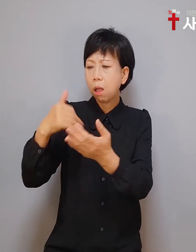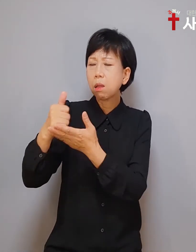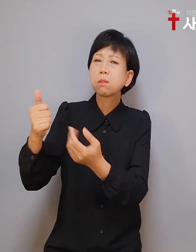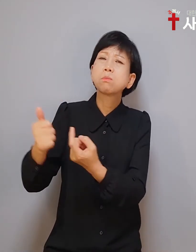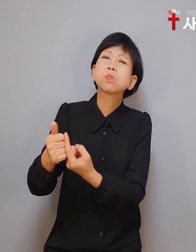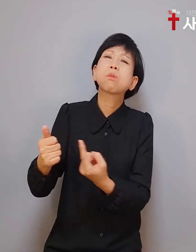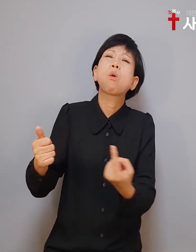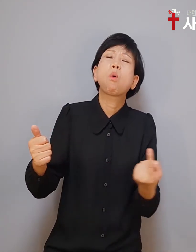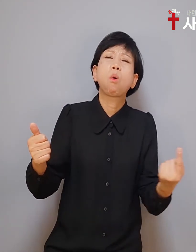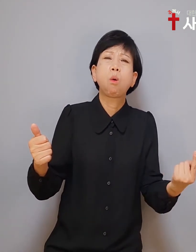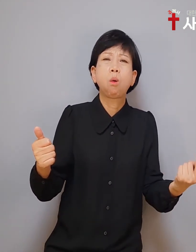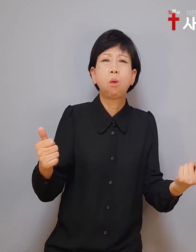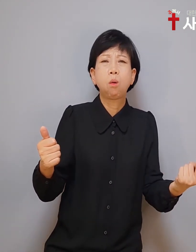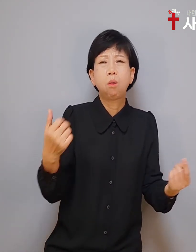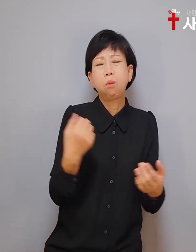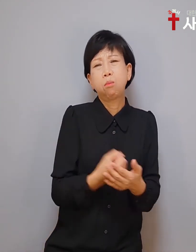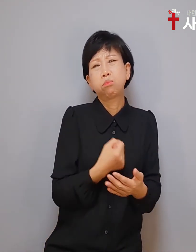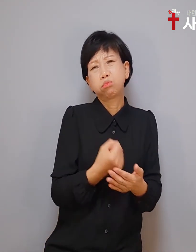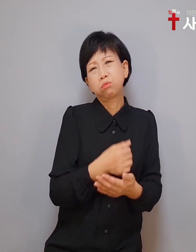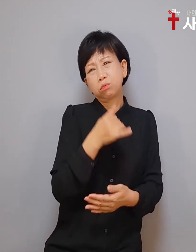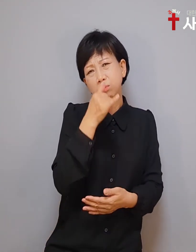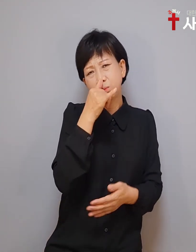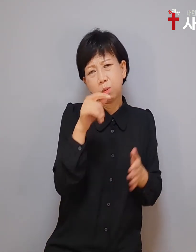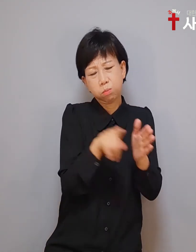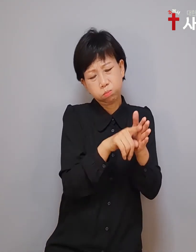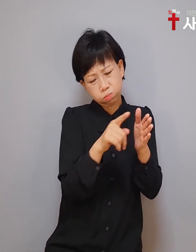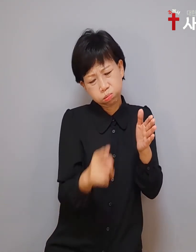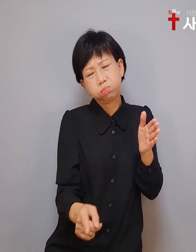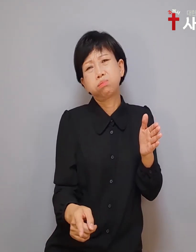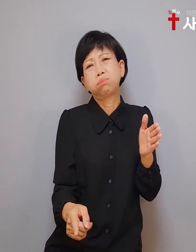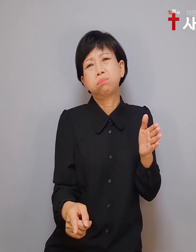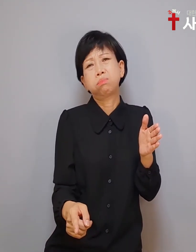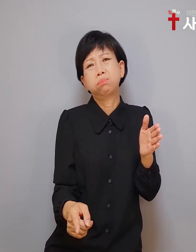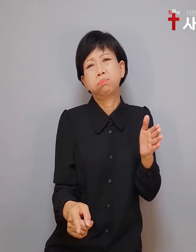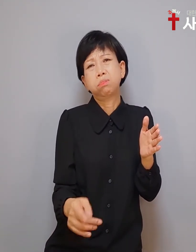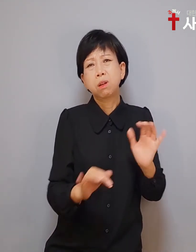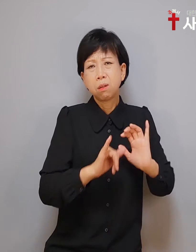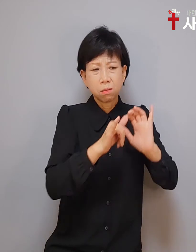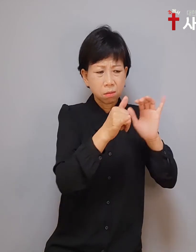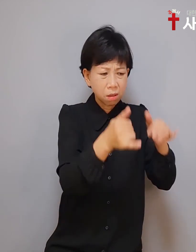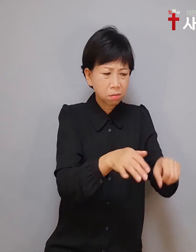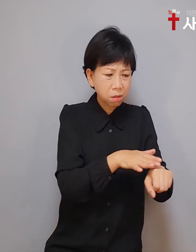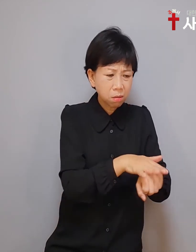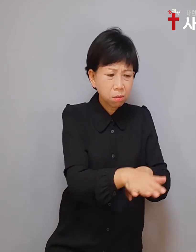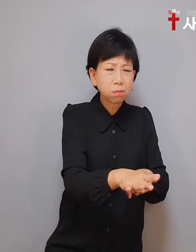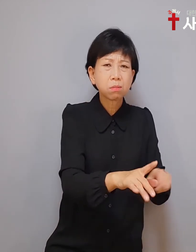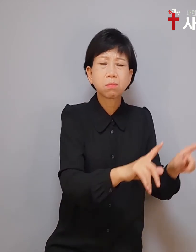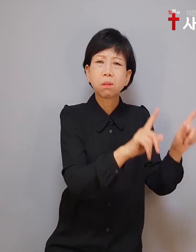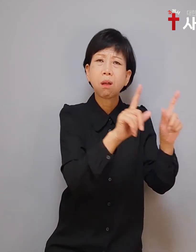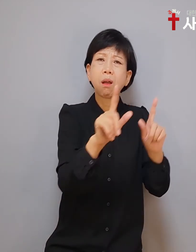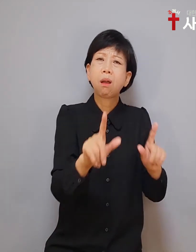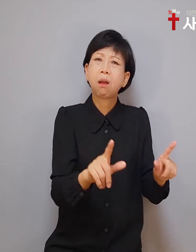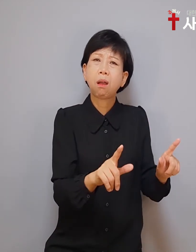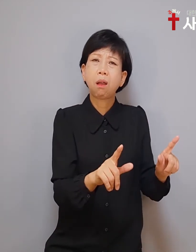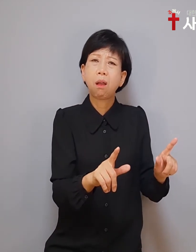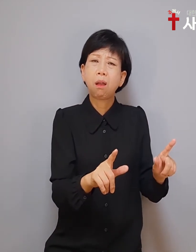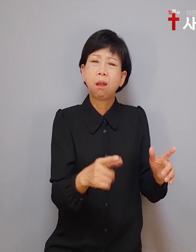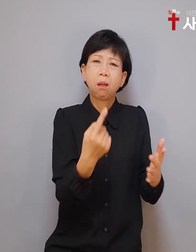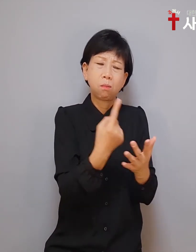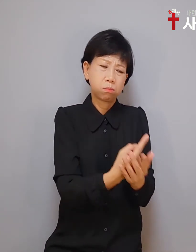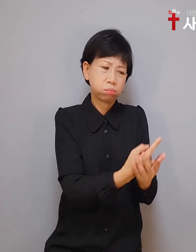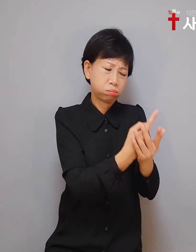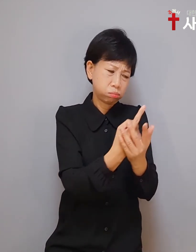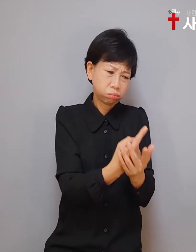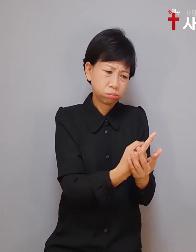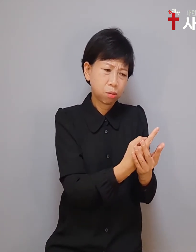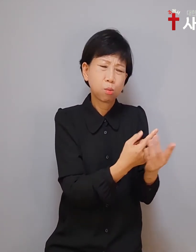믿음이 좀 있는 듯 했는데 바닥으로 추락해서 이건 믿는 사람인지 안 믿는 사람이 도통 구분이 안 될 정도로 살아가는